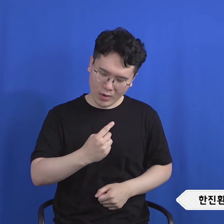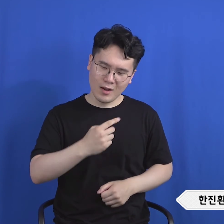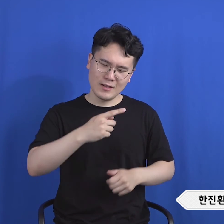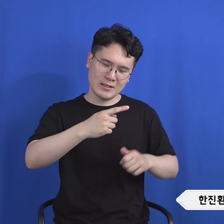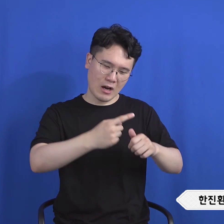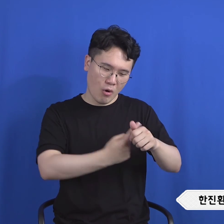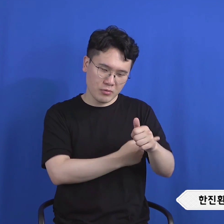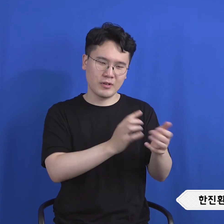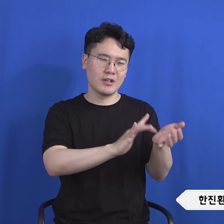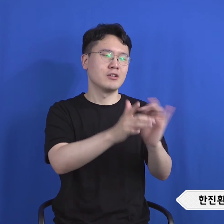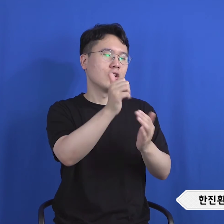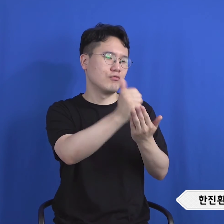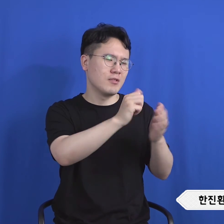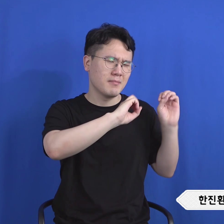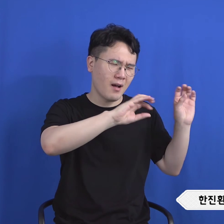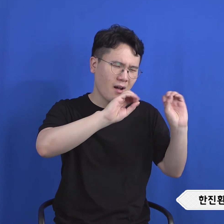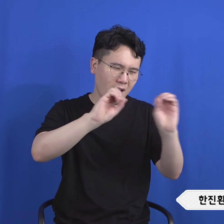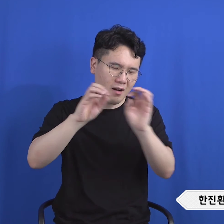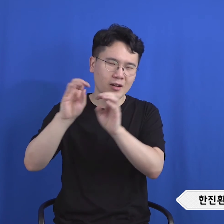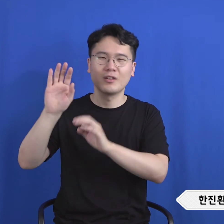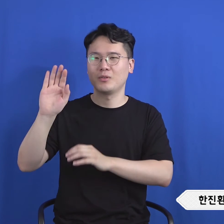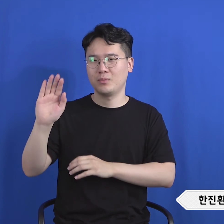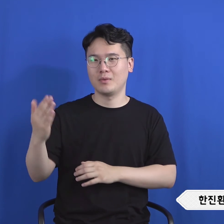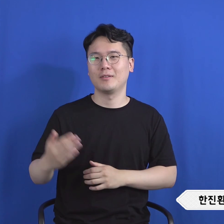나오는 거, 그게 전도 아닙니까?